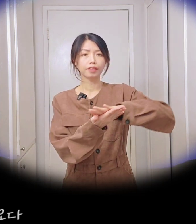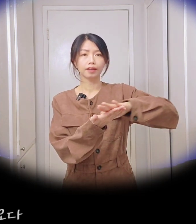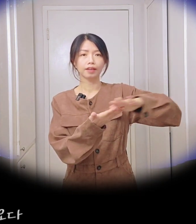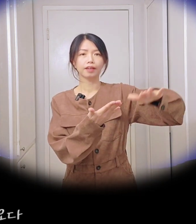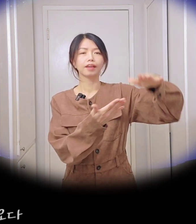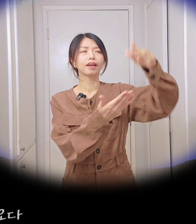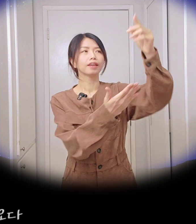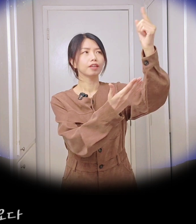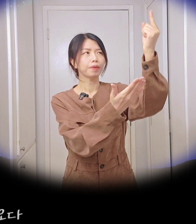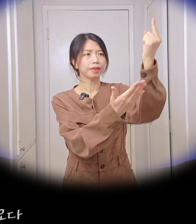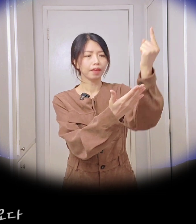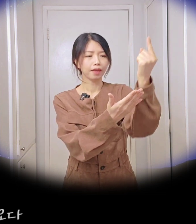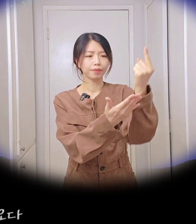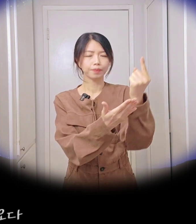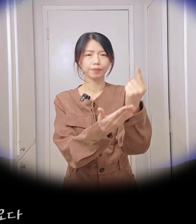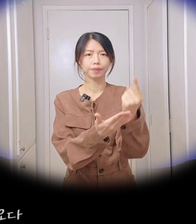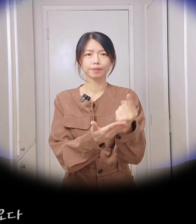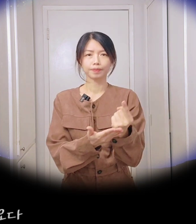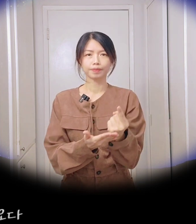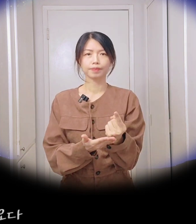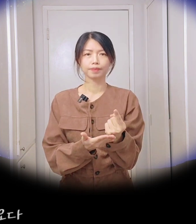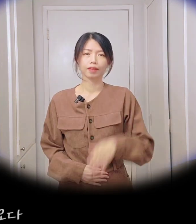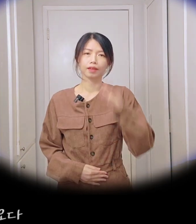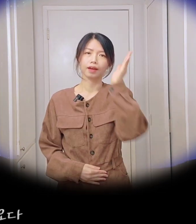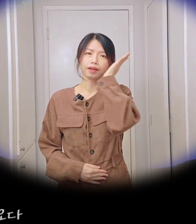평화가 임했네.